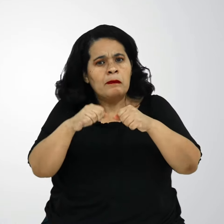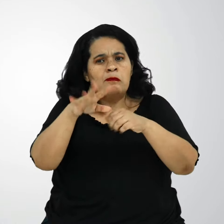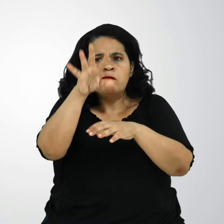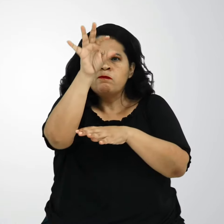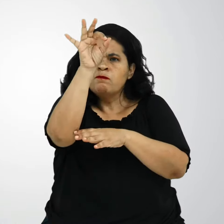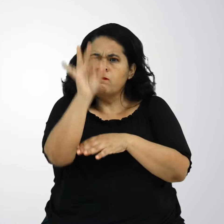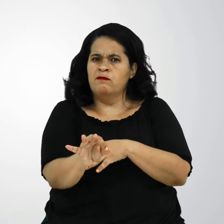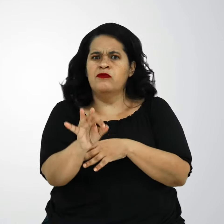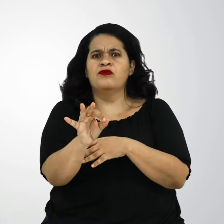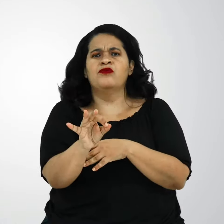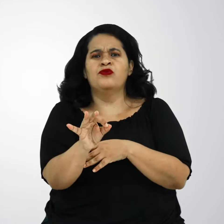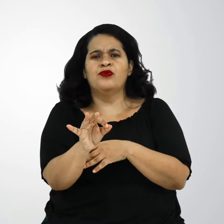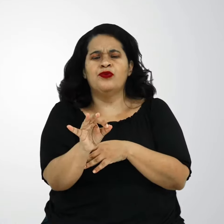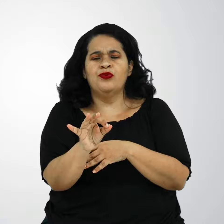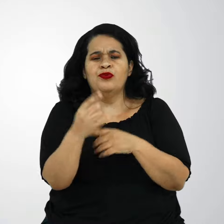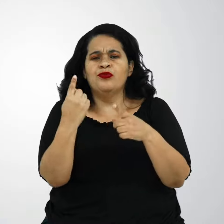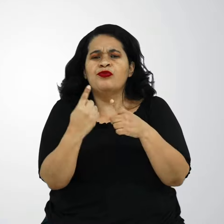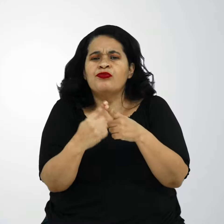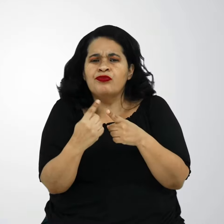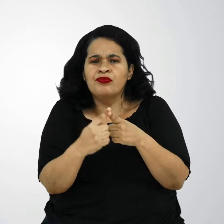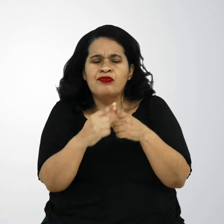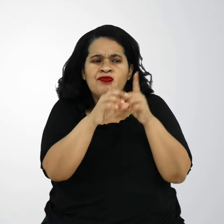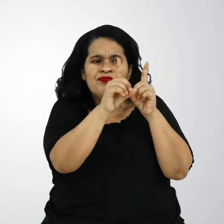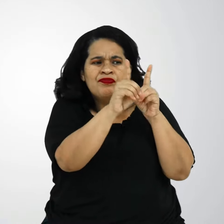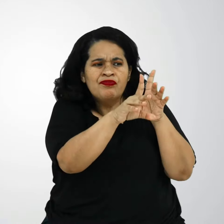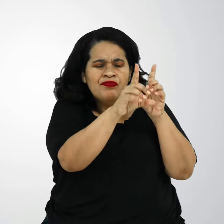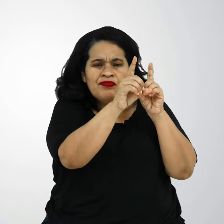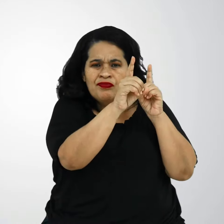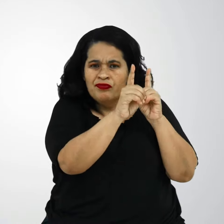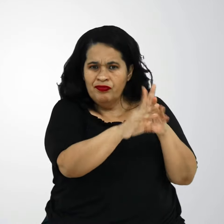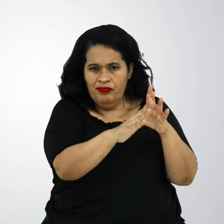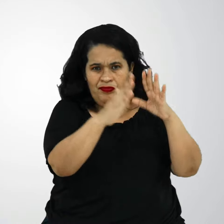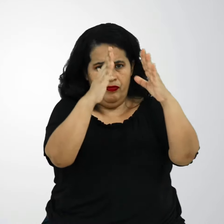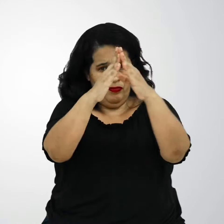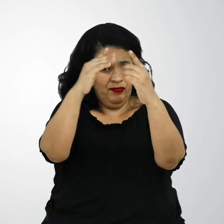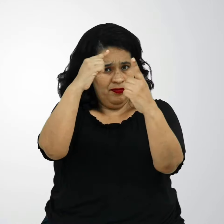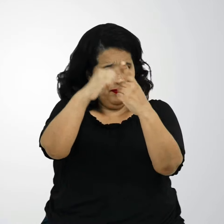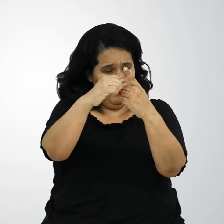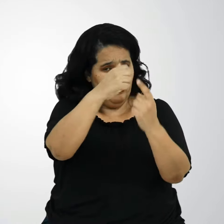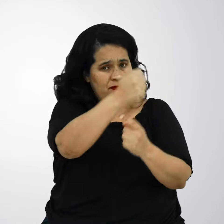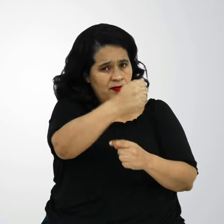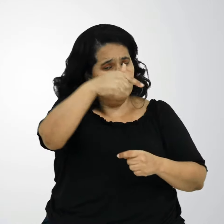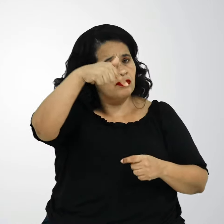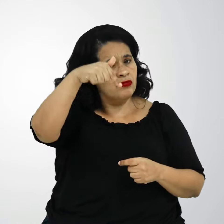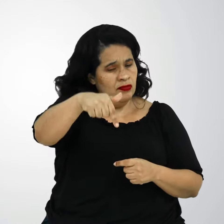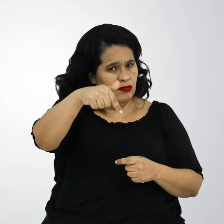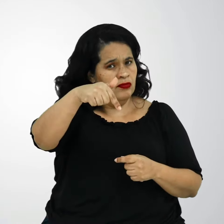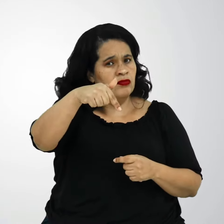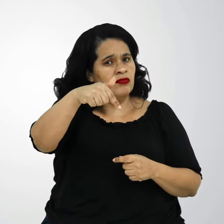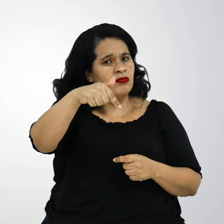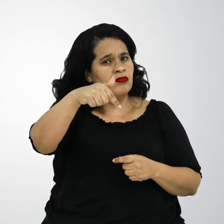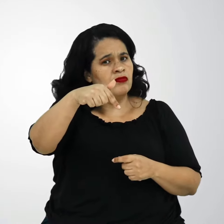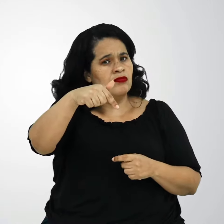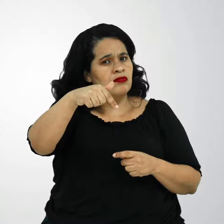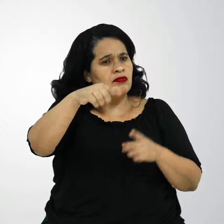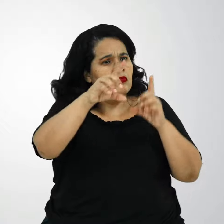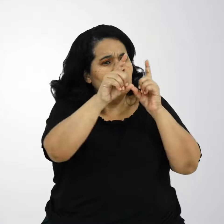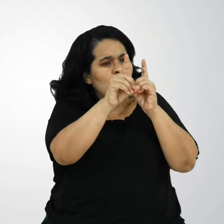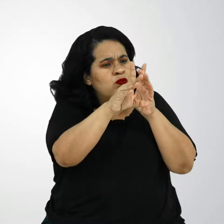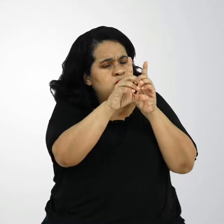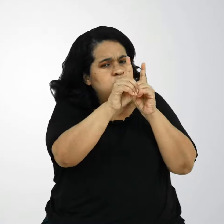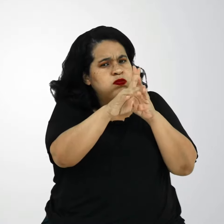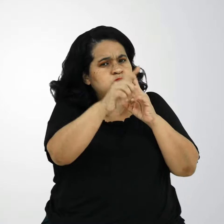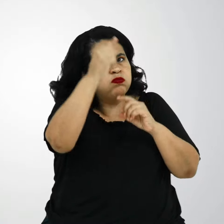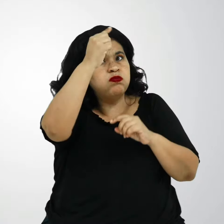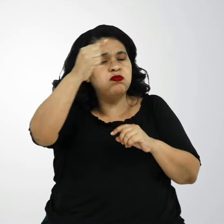data. Tem que dar exato, é isso porque aí. Senão, a doutrina sobre a qual a Igreja Adventista do Sétimo Dia se fundamenta, que é a doutrina do santuário,